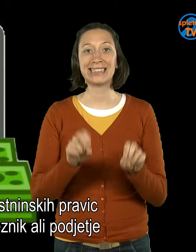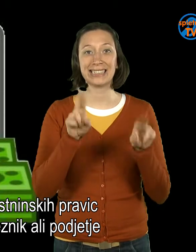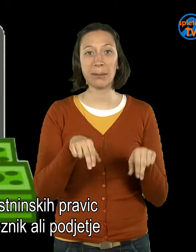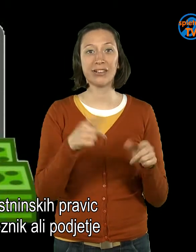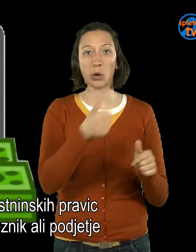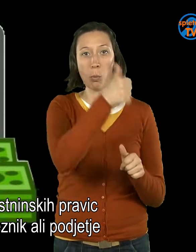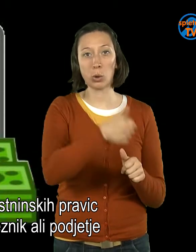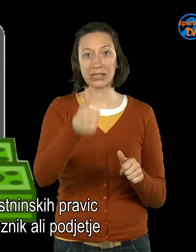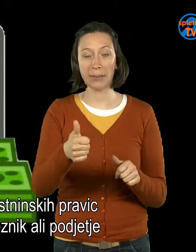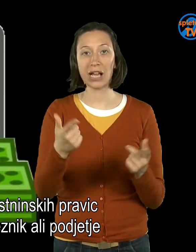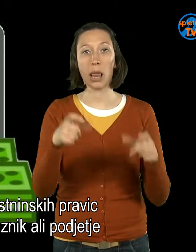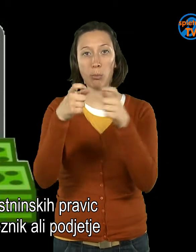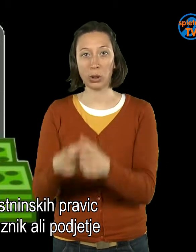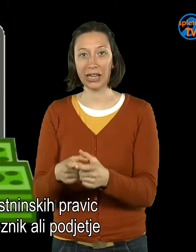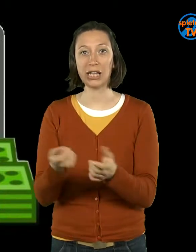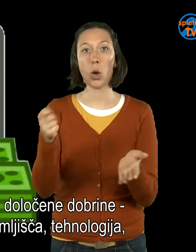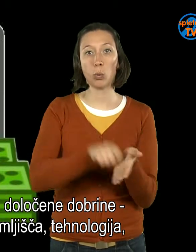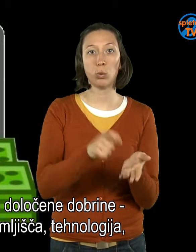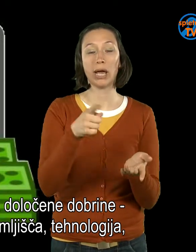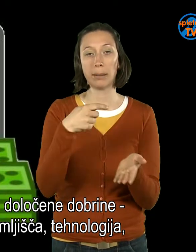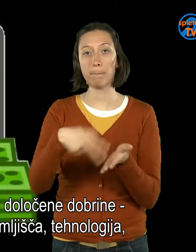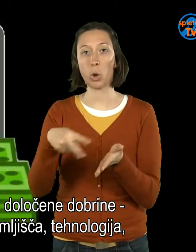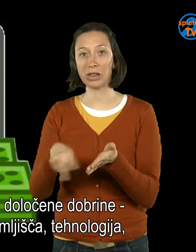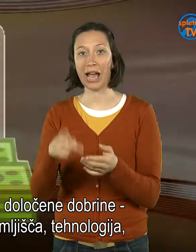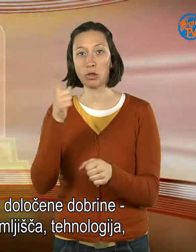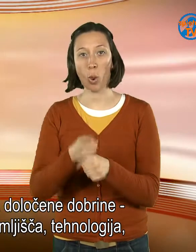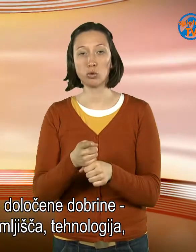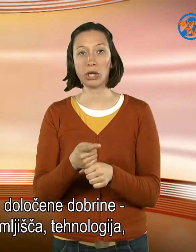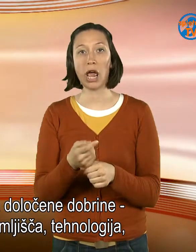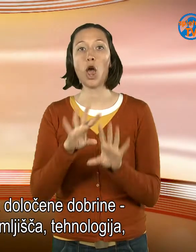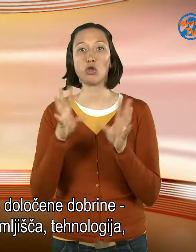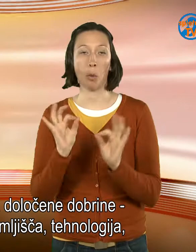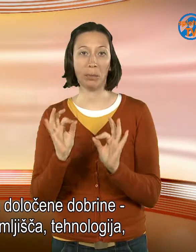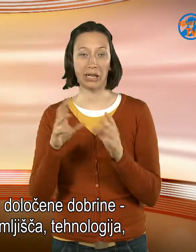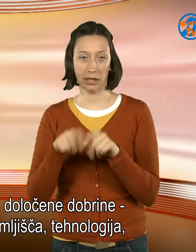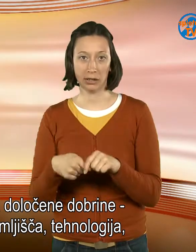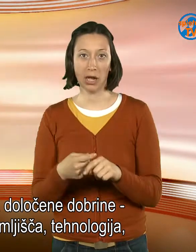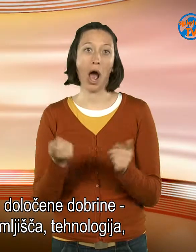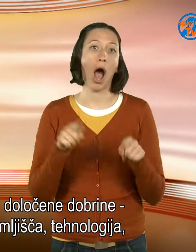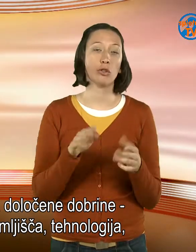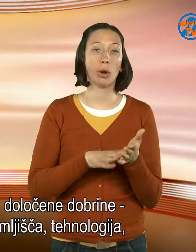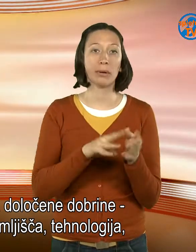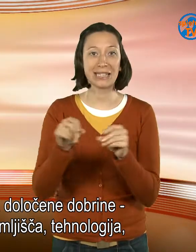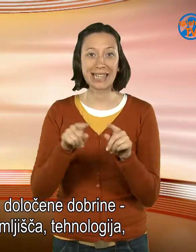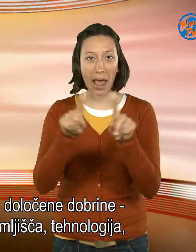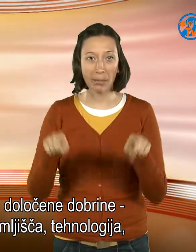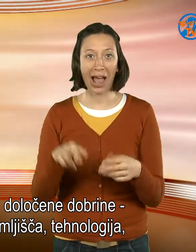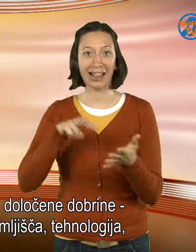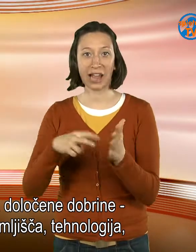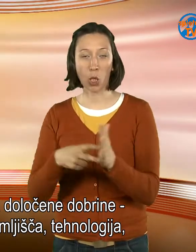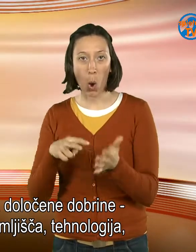pravic lahko posameznik ali podjetje kupuje in prodaja določene dobrine. Bodisi da so to